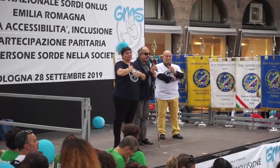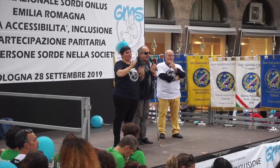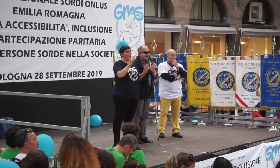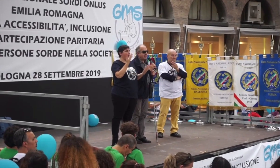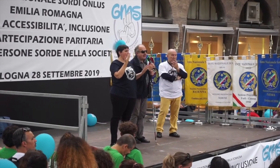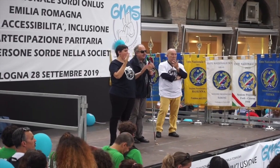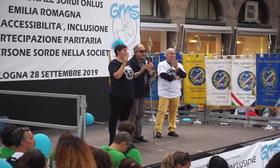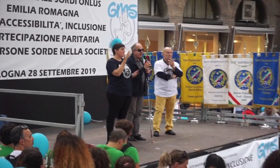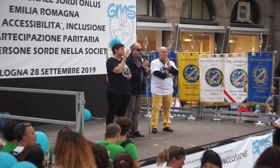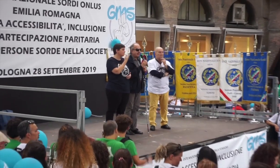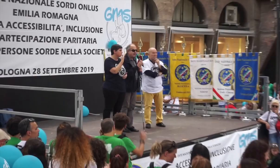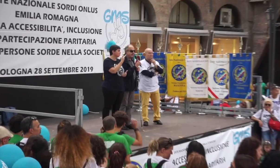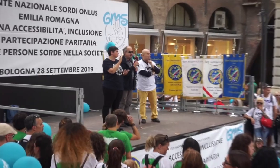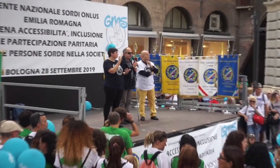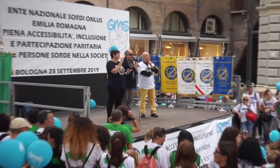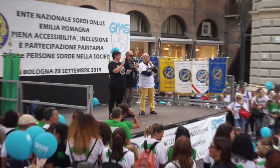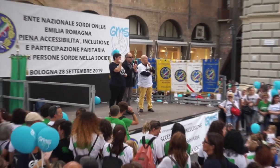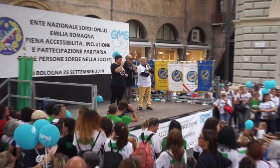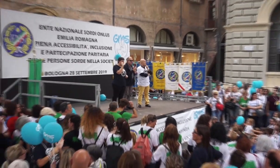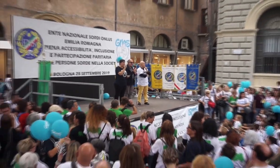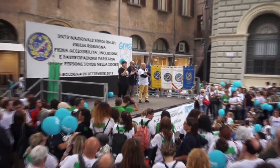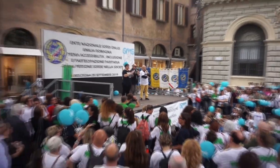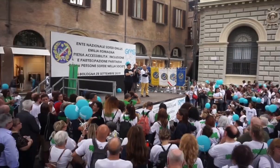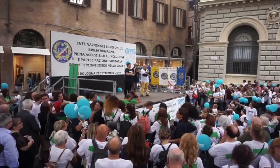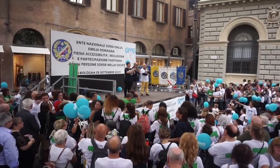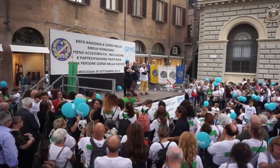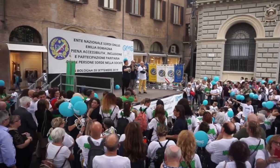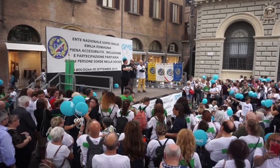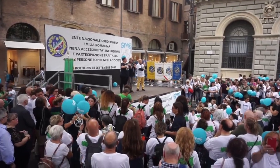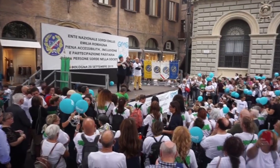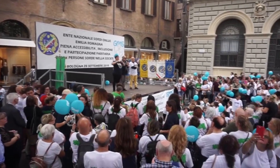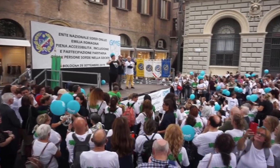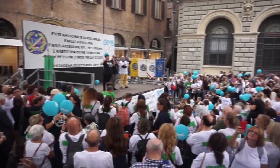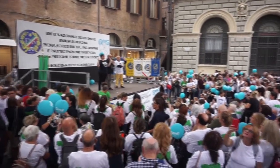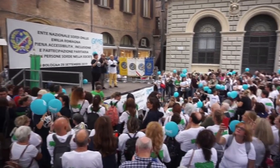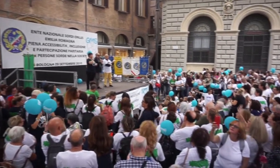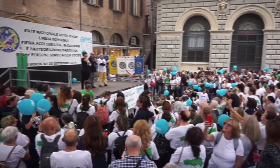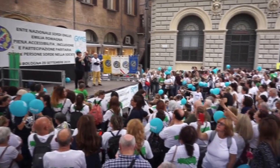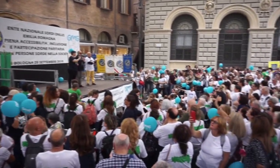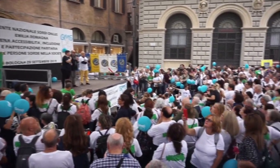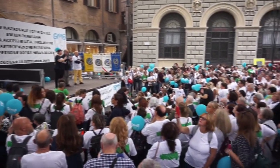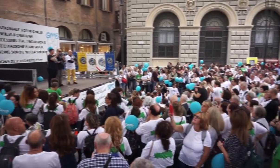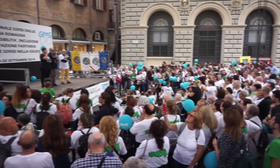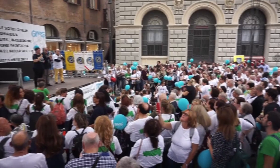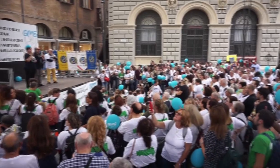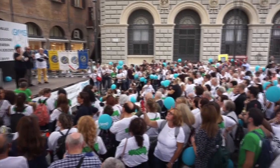Gli interessi e i diritti di tutti i disabili, sordi, ciechi, disabili motori